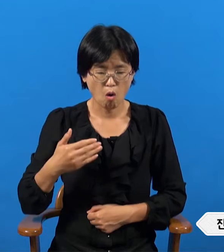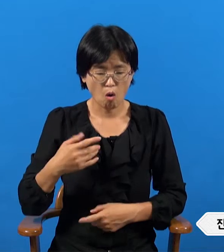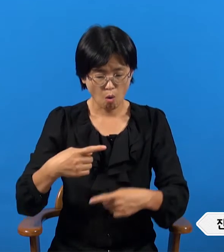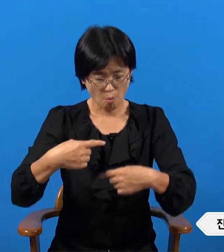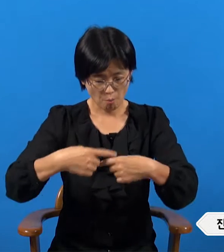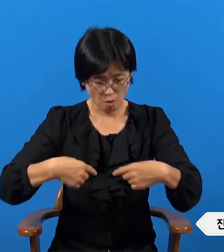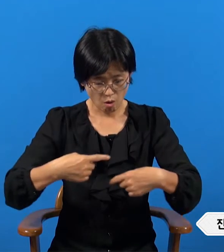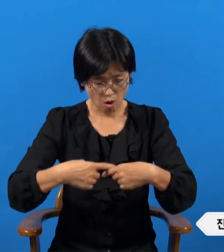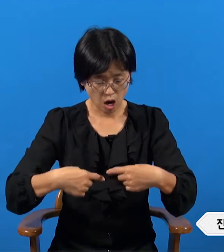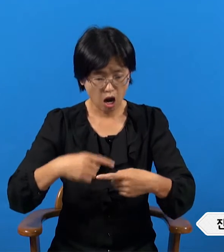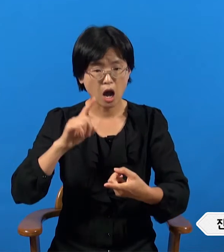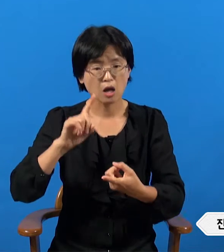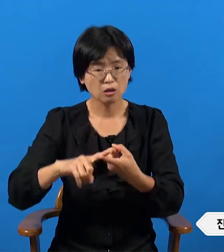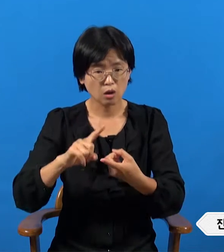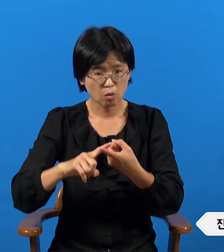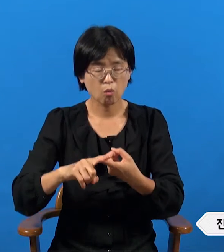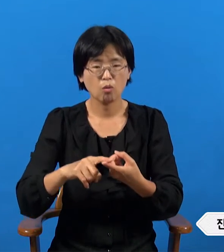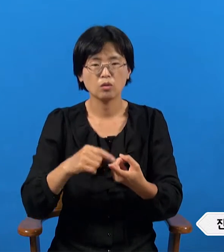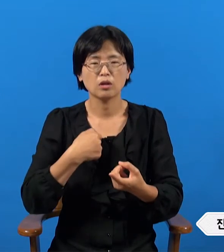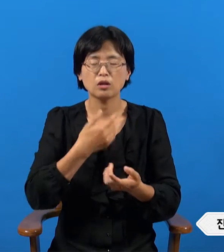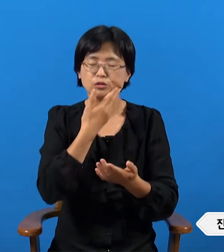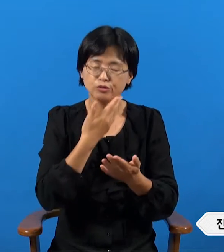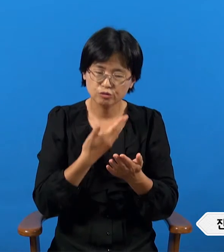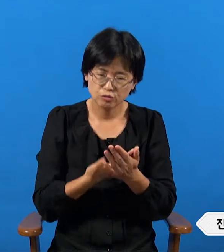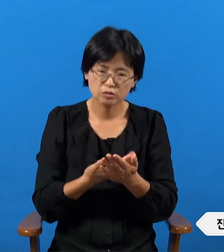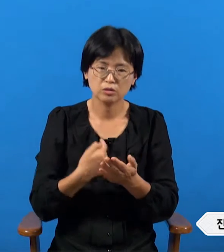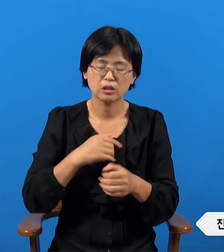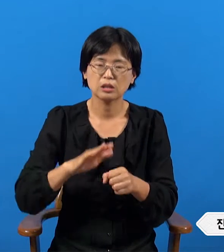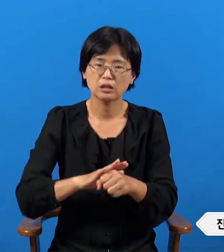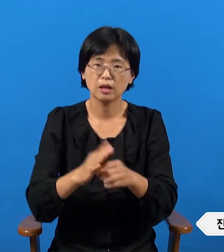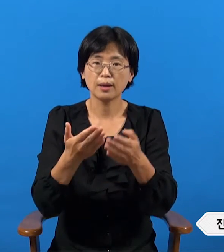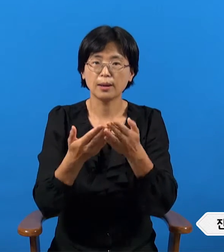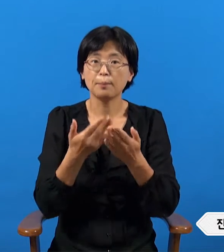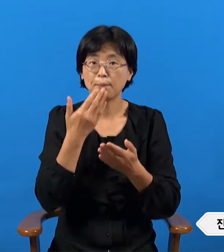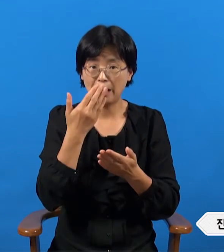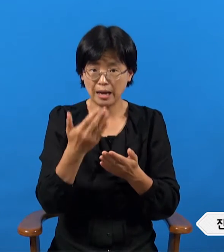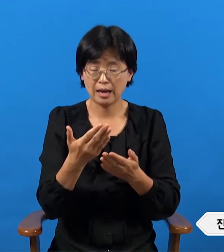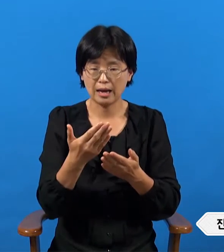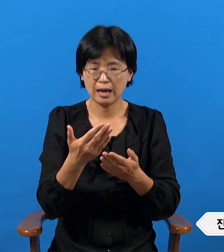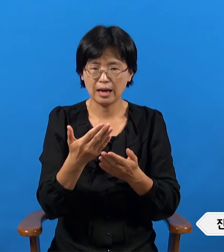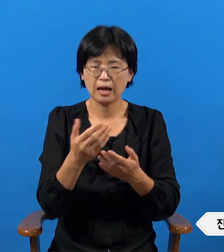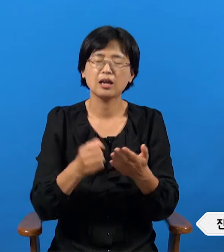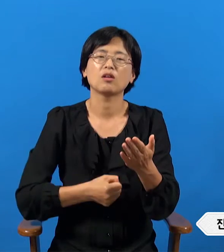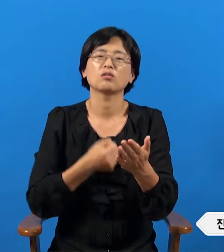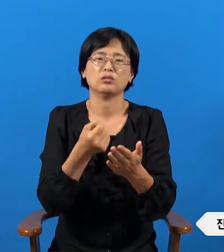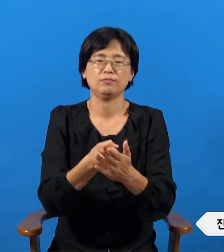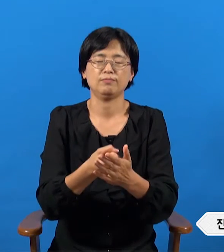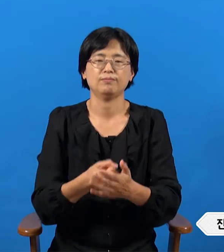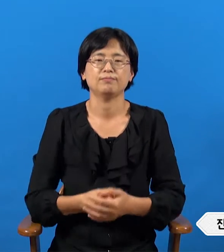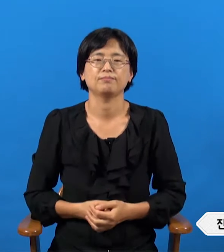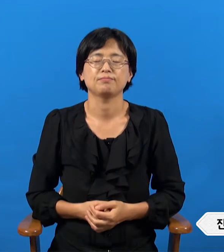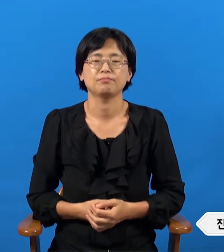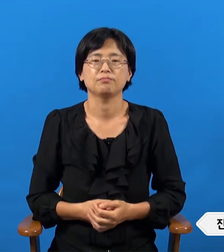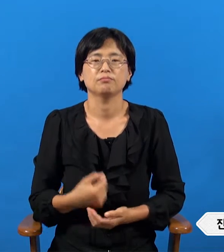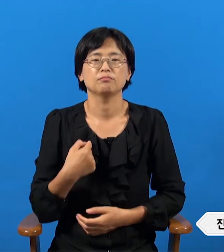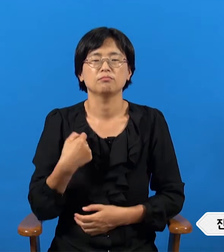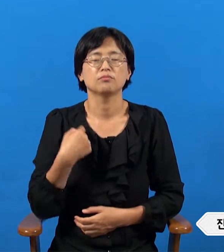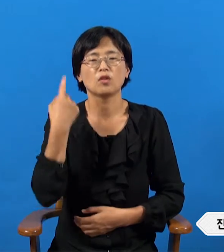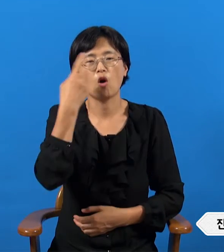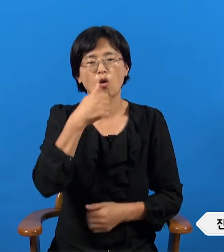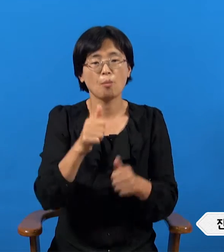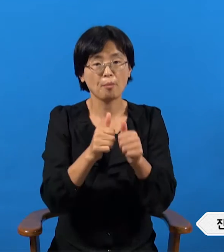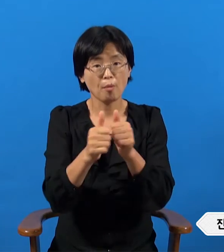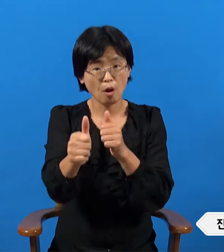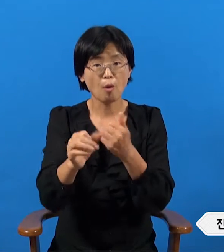대한 평가가 내가 얼마나 소중하고 내가 얼마나 사랑받을 만한 사람인가를 결정해 버립니다.